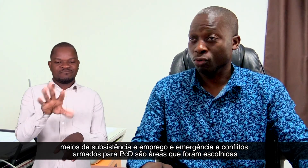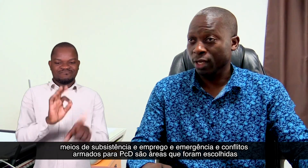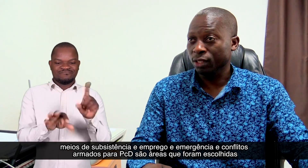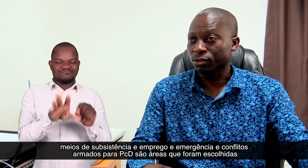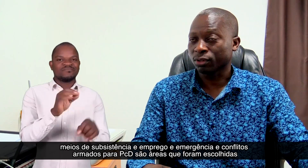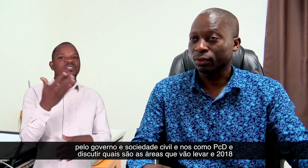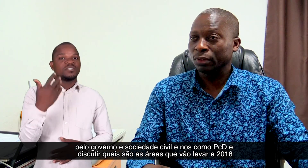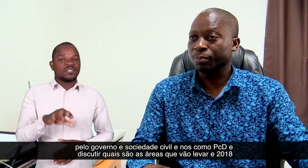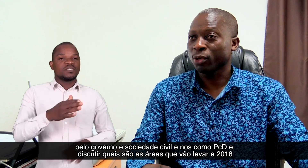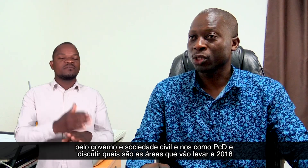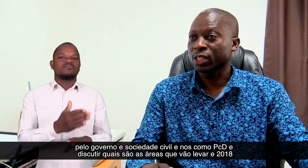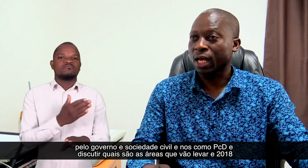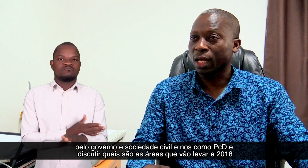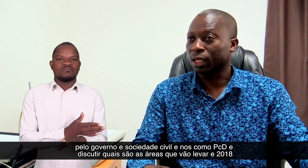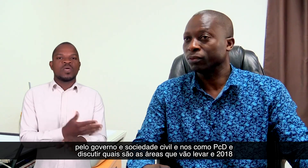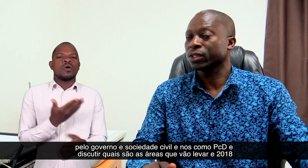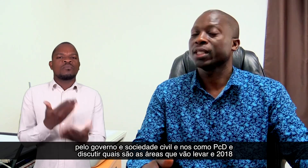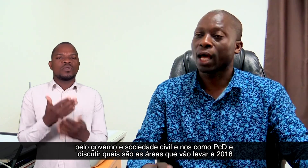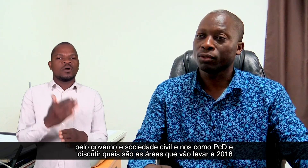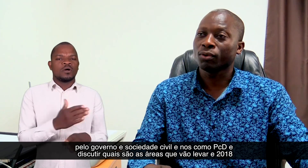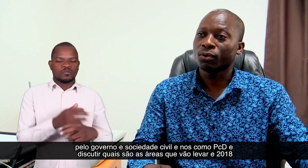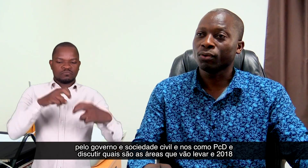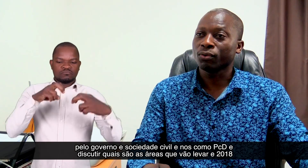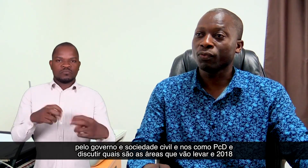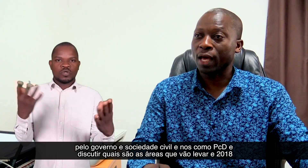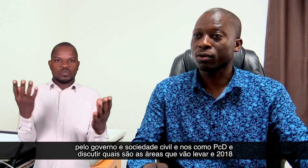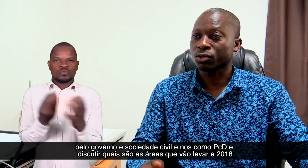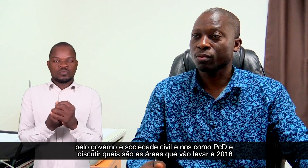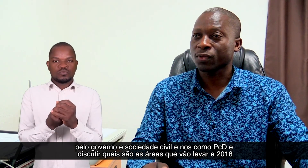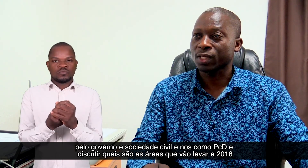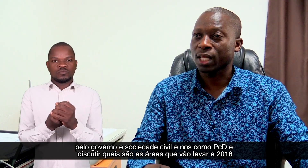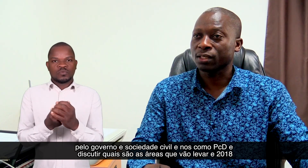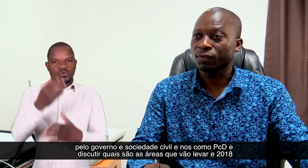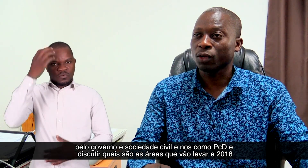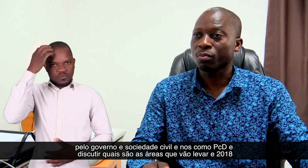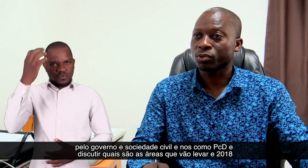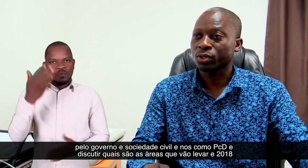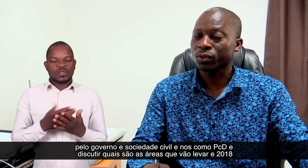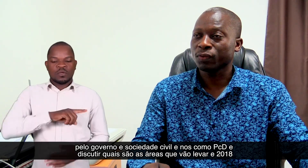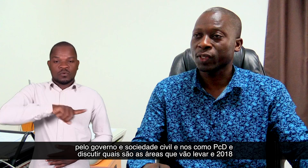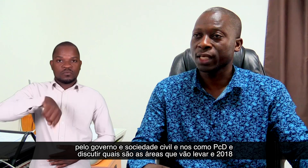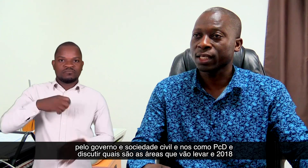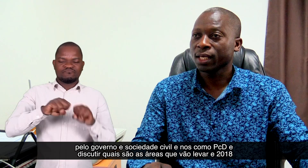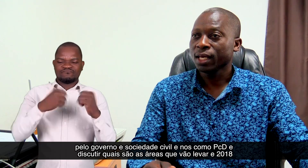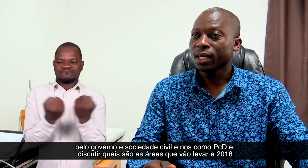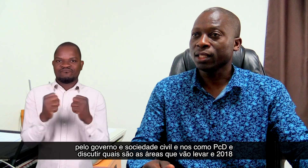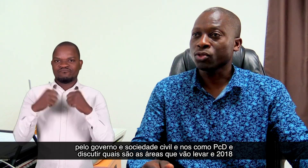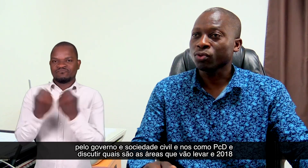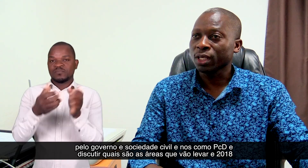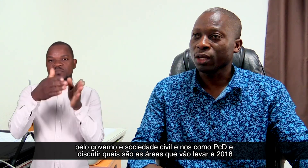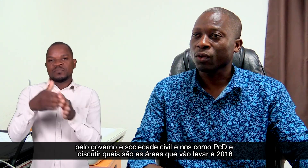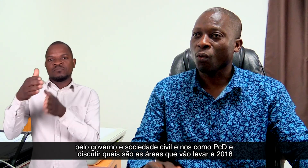foram escolhidos depois de termos sentado com o governo, nós como sociedade civil, como pessoas com deficiência,